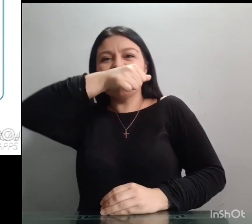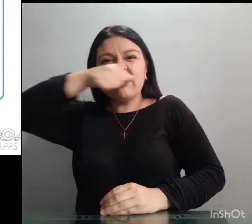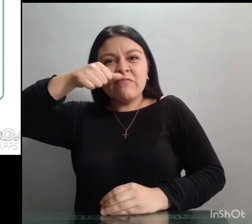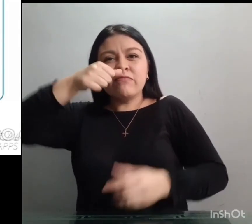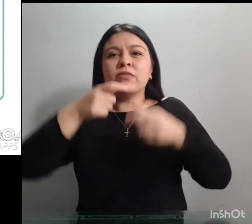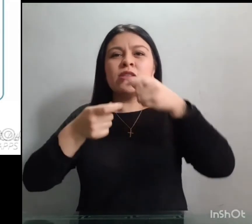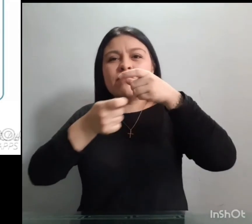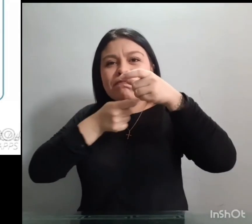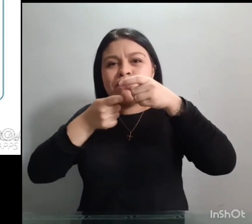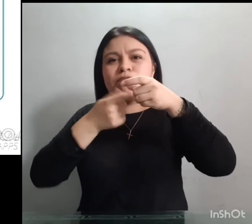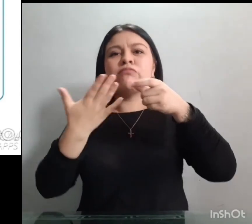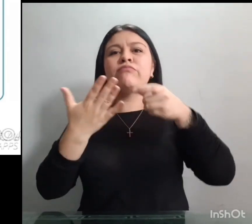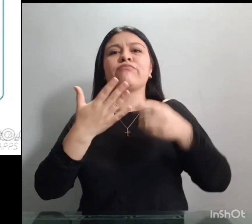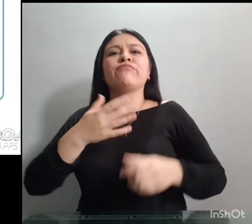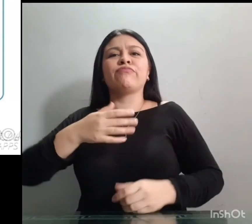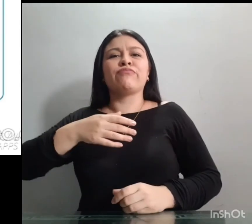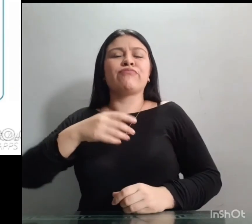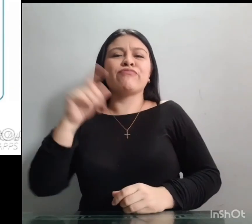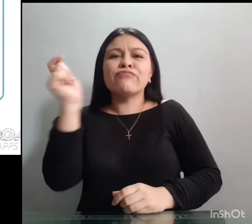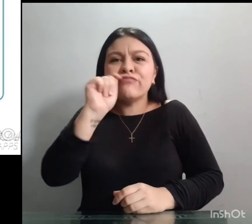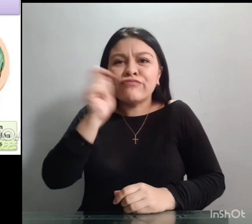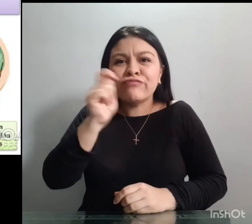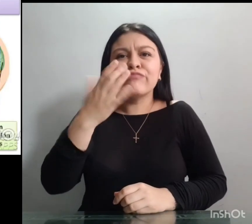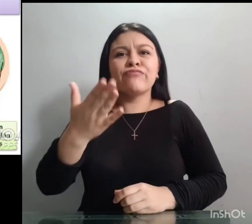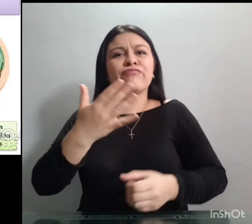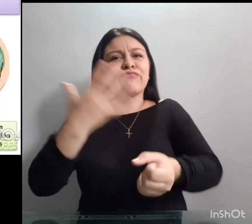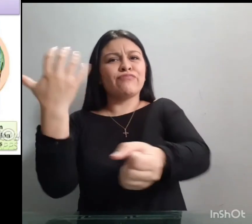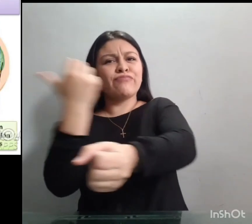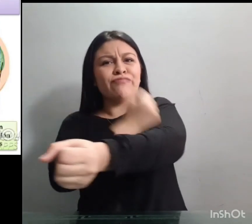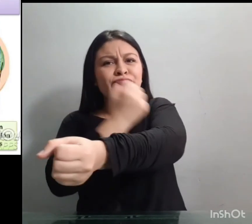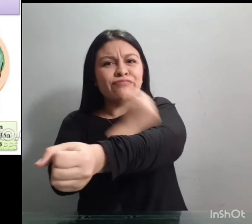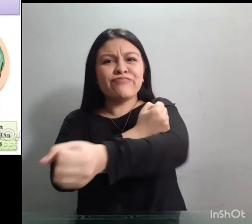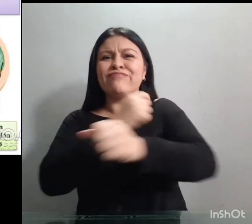bazuco, marihuana, heroína y otras.